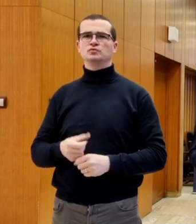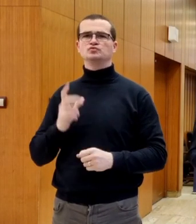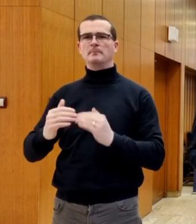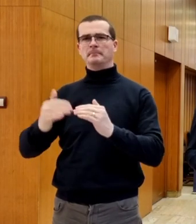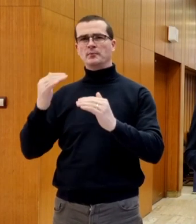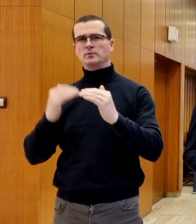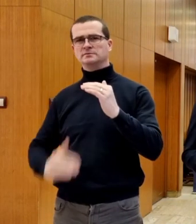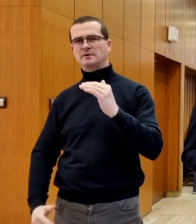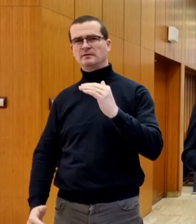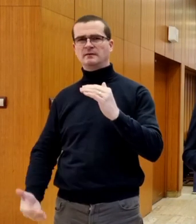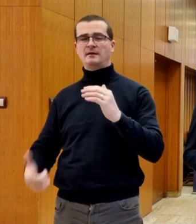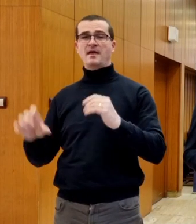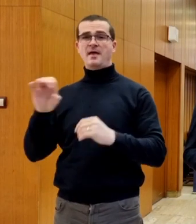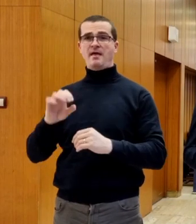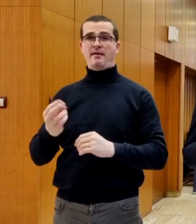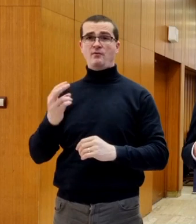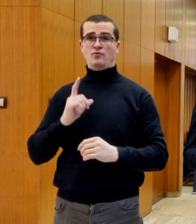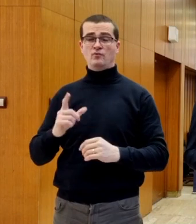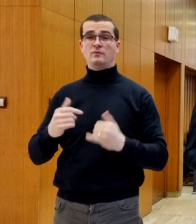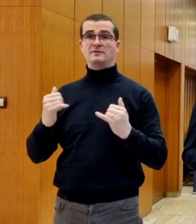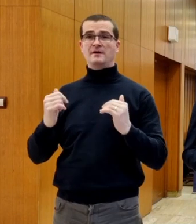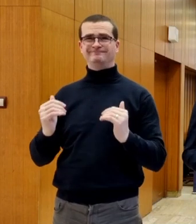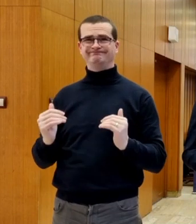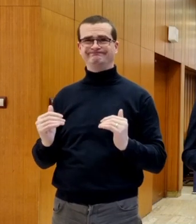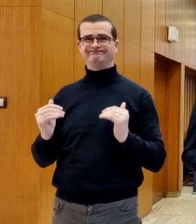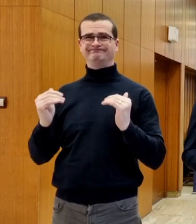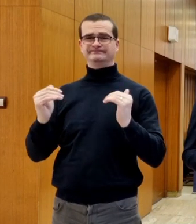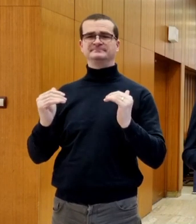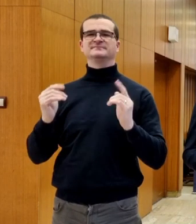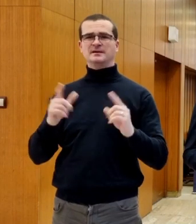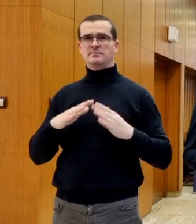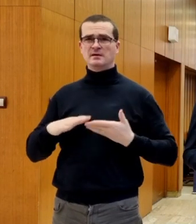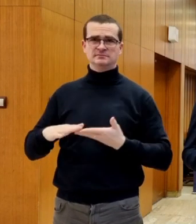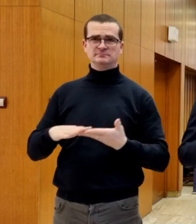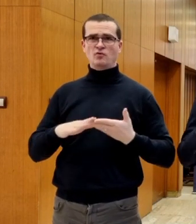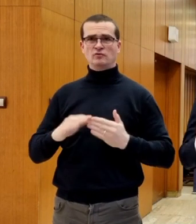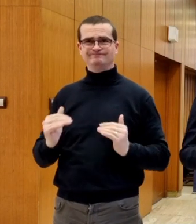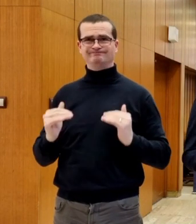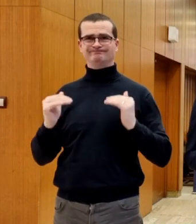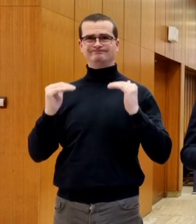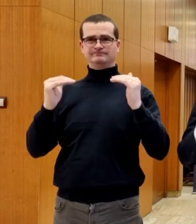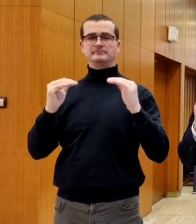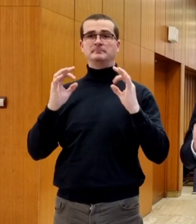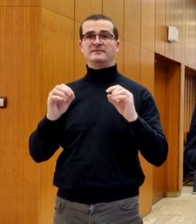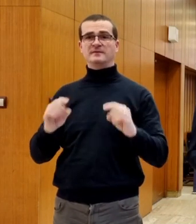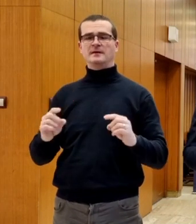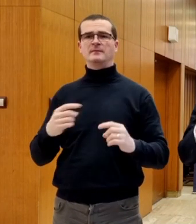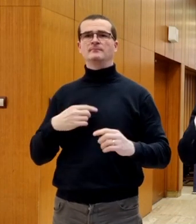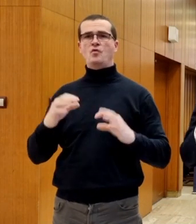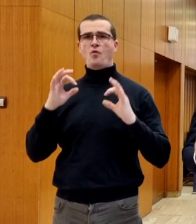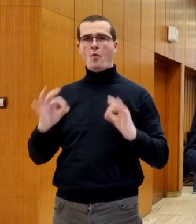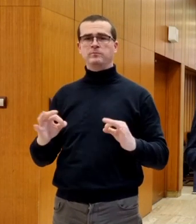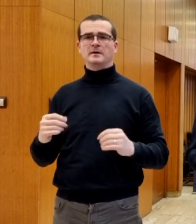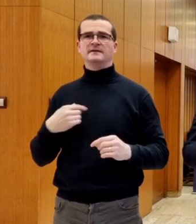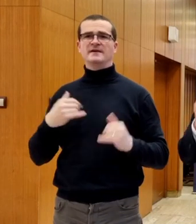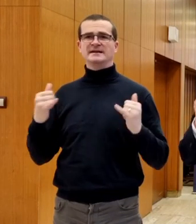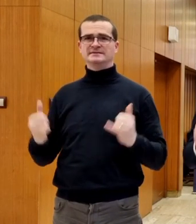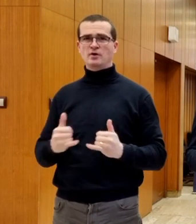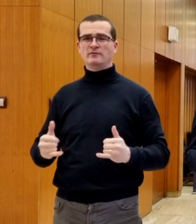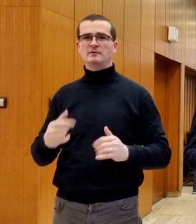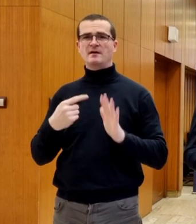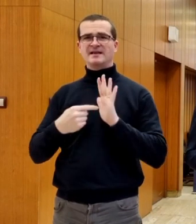chvoste z hľadiska Európskej únie. Túto laťku potrebujeme spoločnými silami pozdvihnúť práve tým, že budeme objektívni, budeme spravodliví,